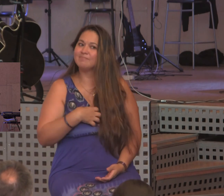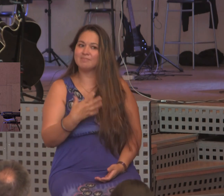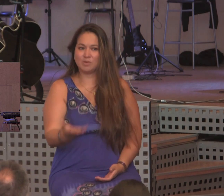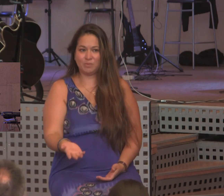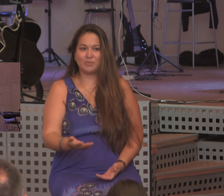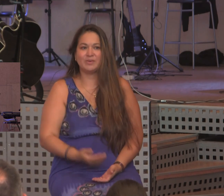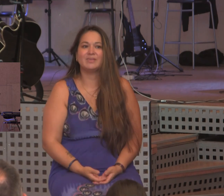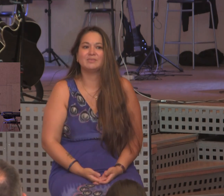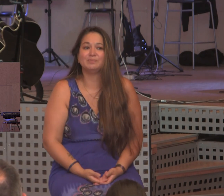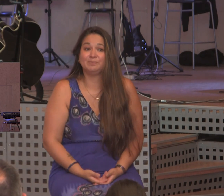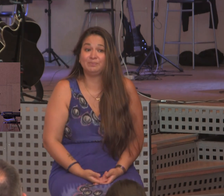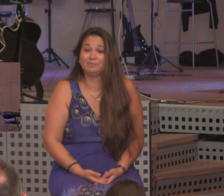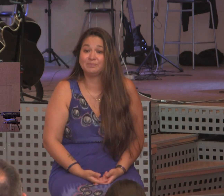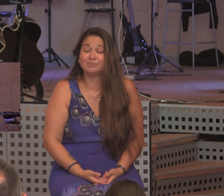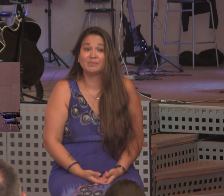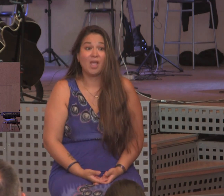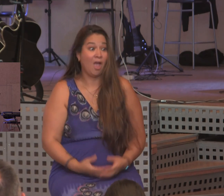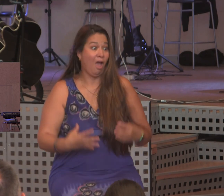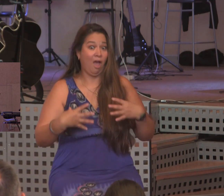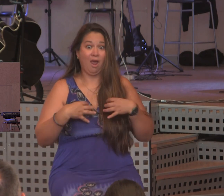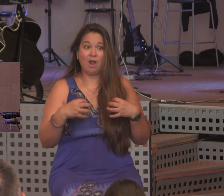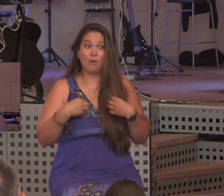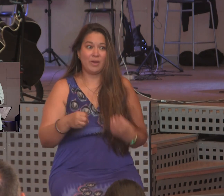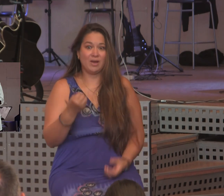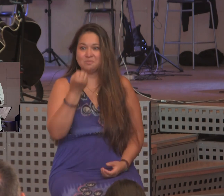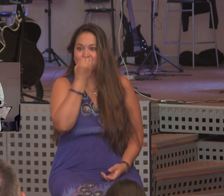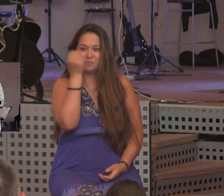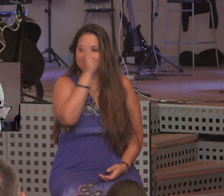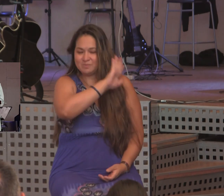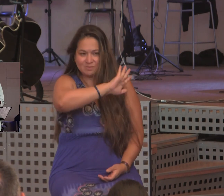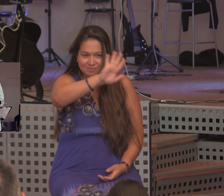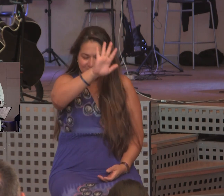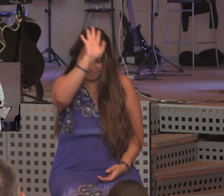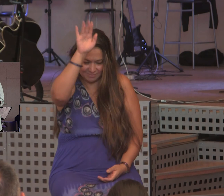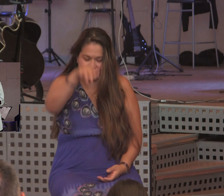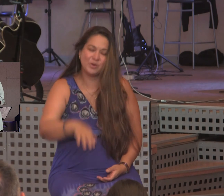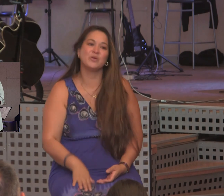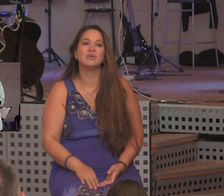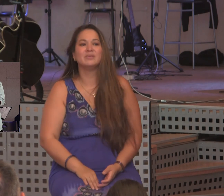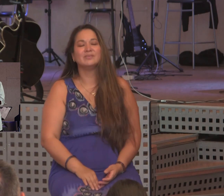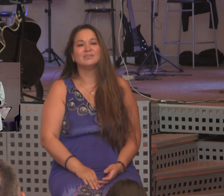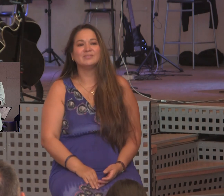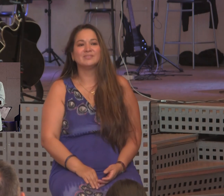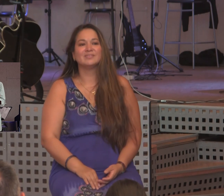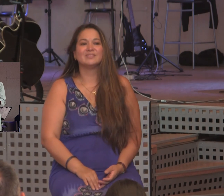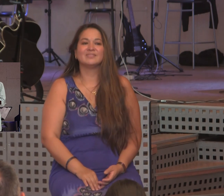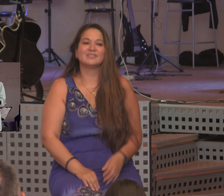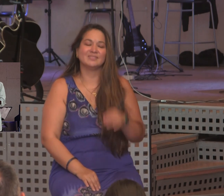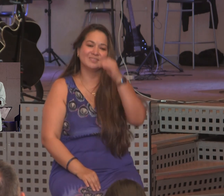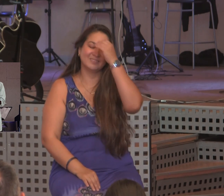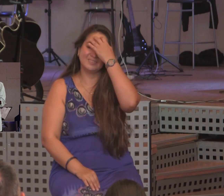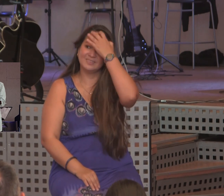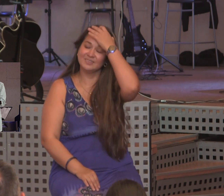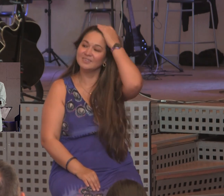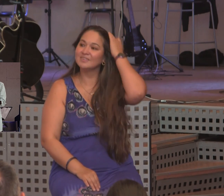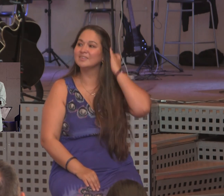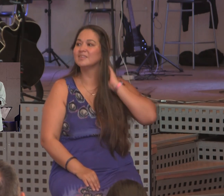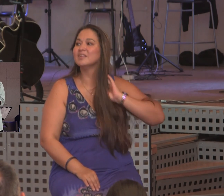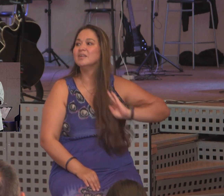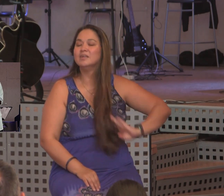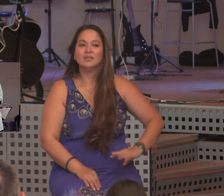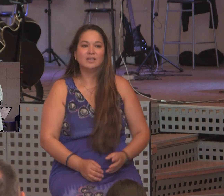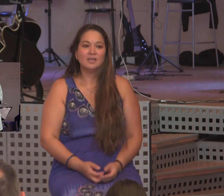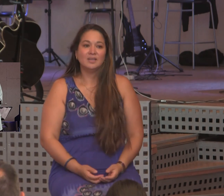La oveja es un animal extraordinario, tal y como lo pone Jesucristo, porque, como he dicho al principio, solo es una